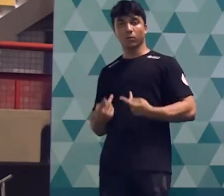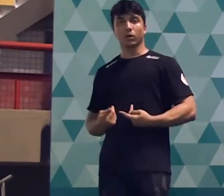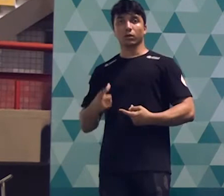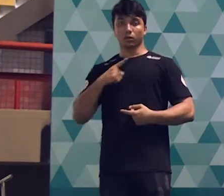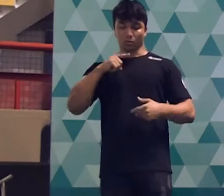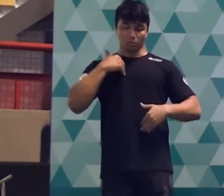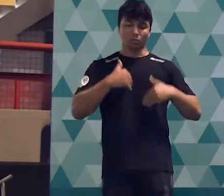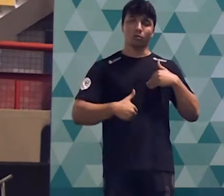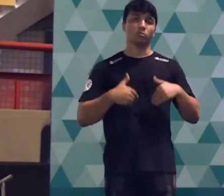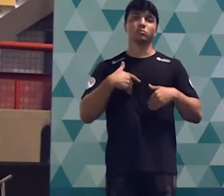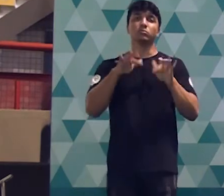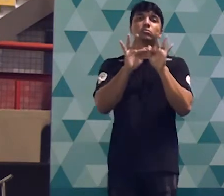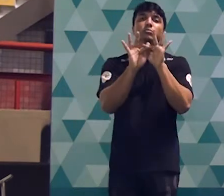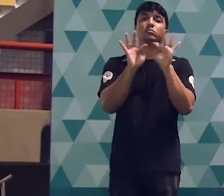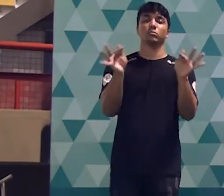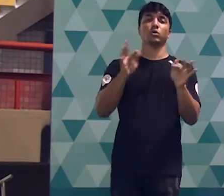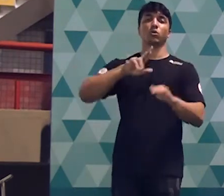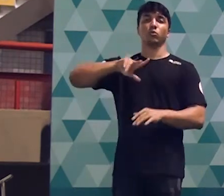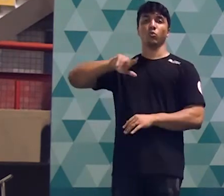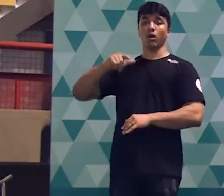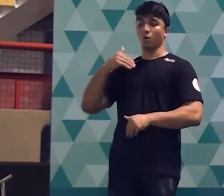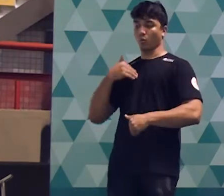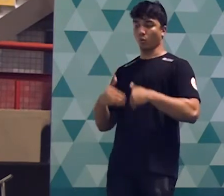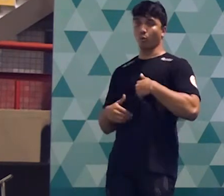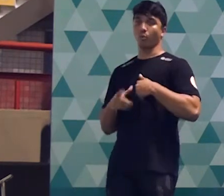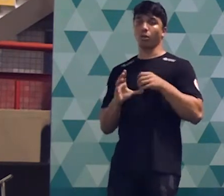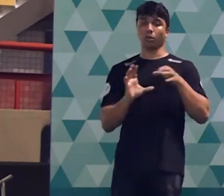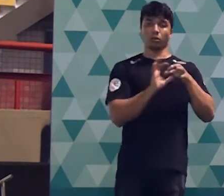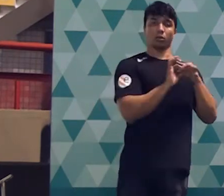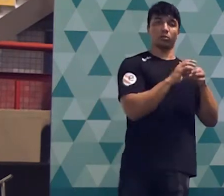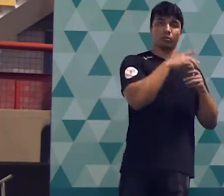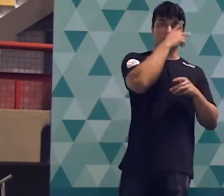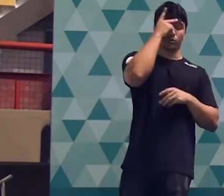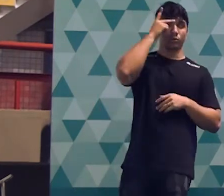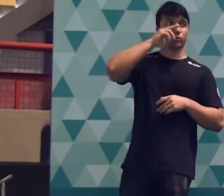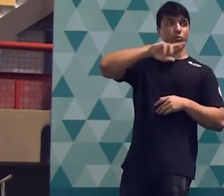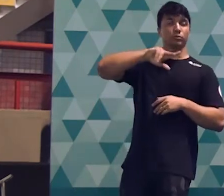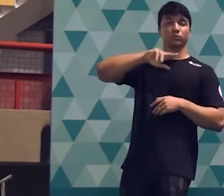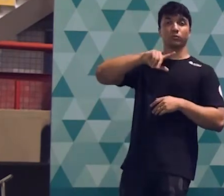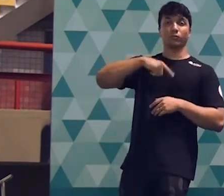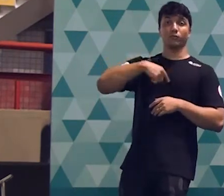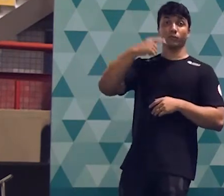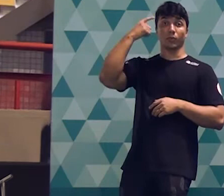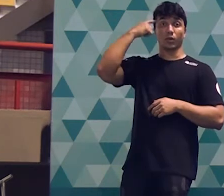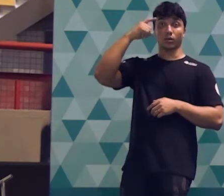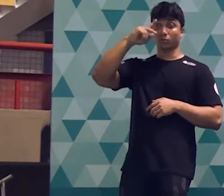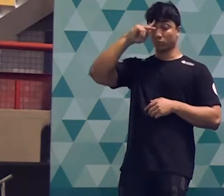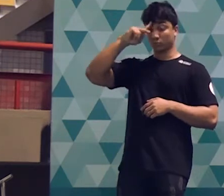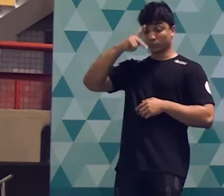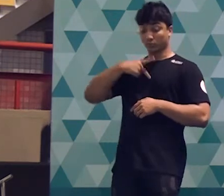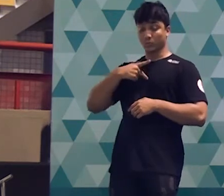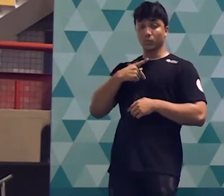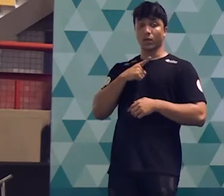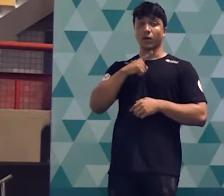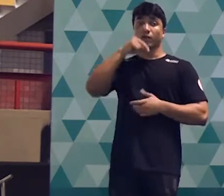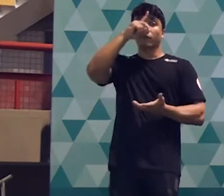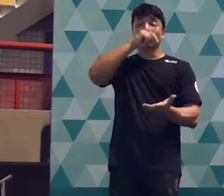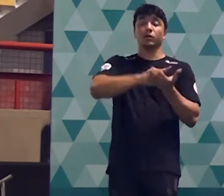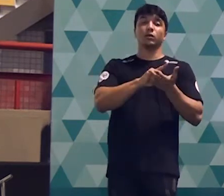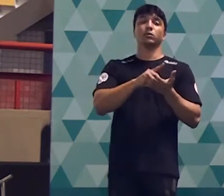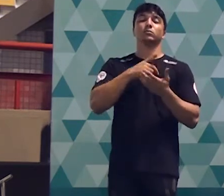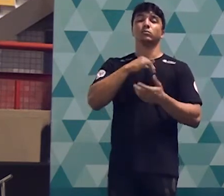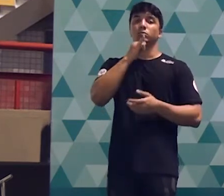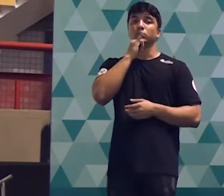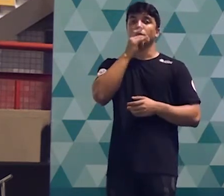tem um corpo. Você não é um corpo que tem uma pessoa. Então, em primeiro lugar, está a sua essência, o que você é. Quando você